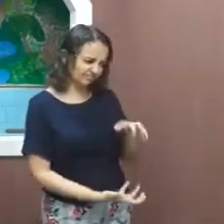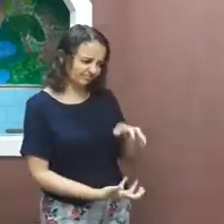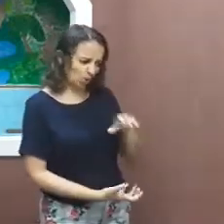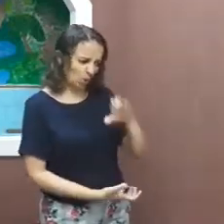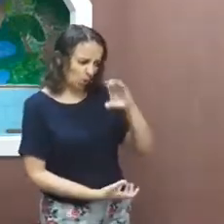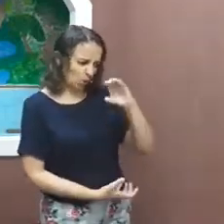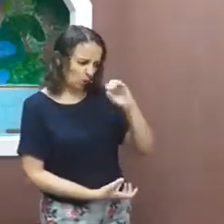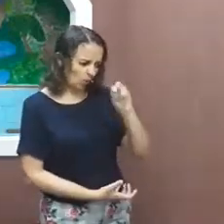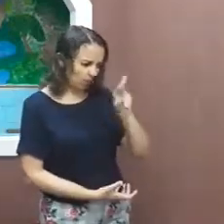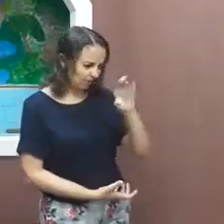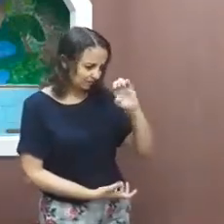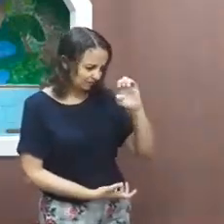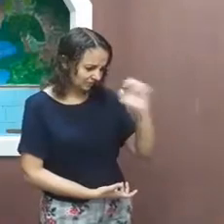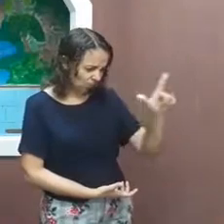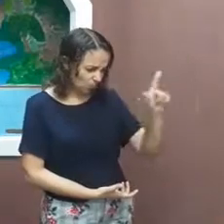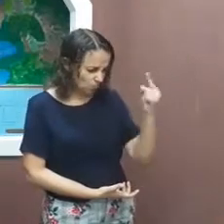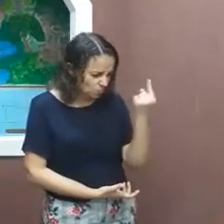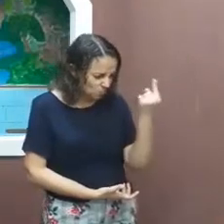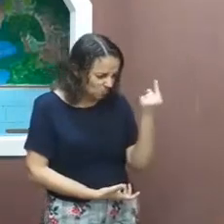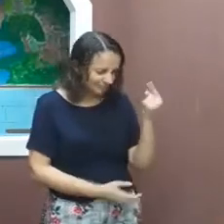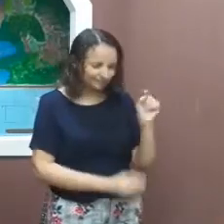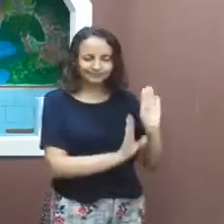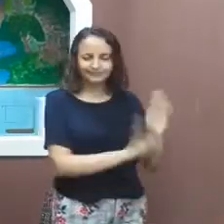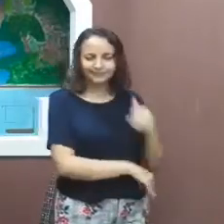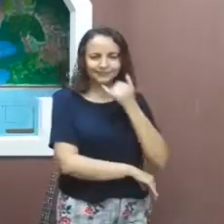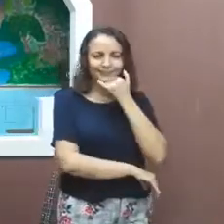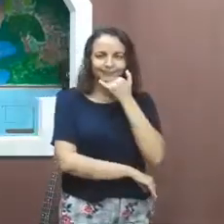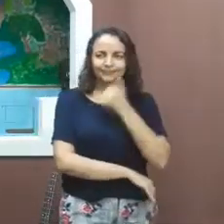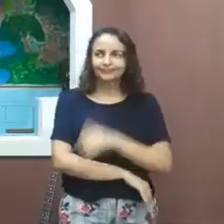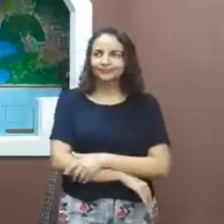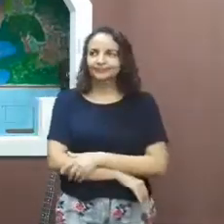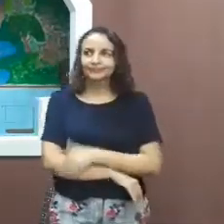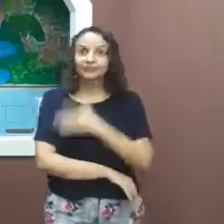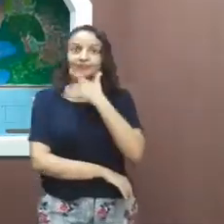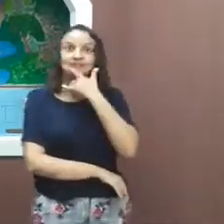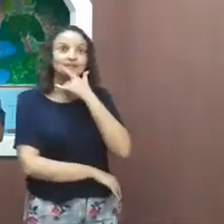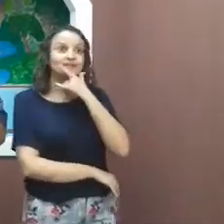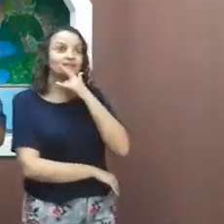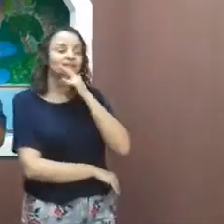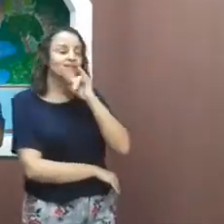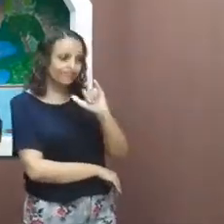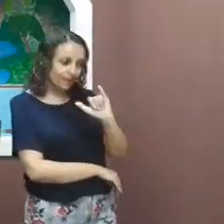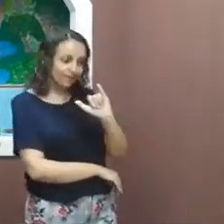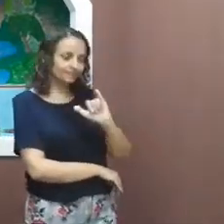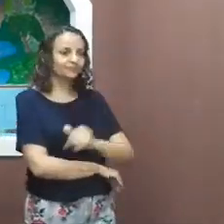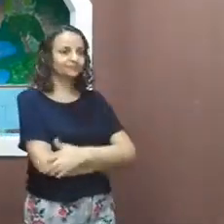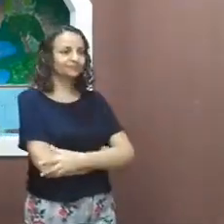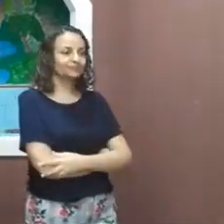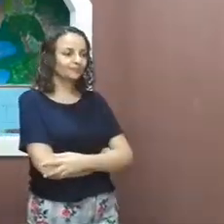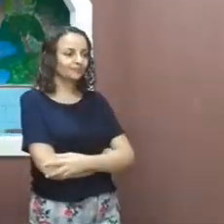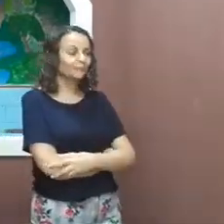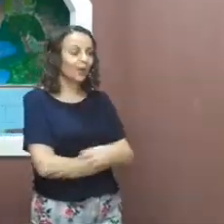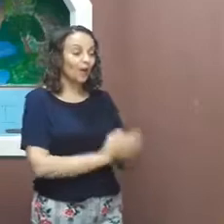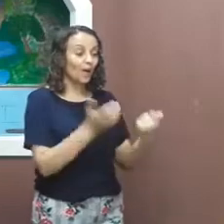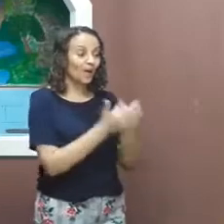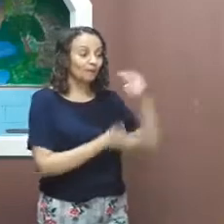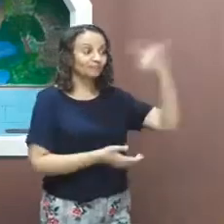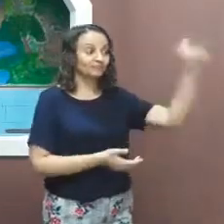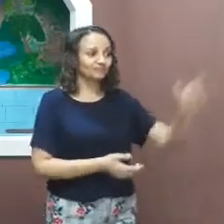não. Aí o pai, tá bom, filho, vamos lá. Pô, Um Ninho